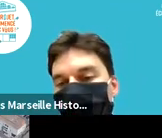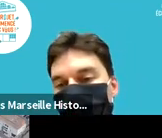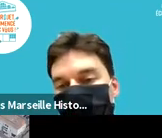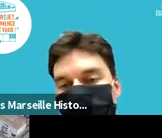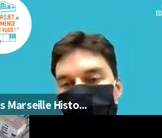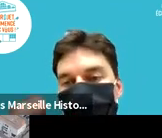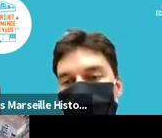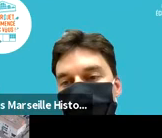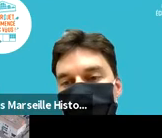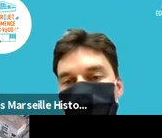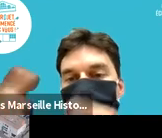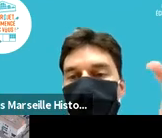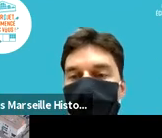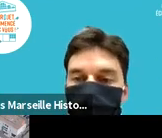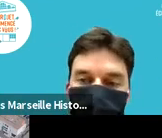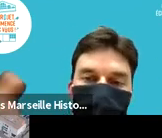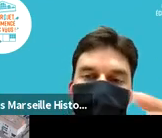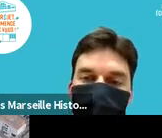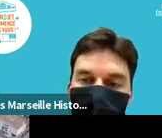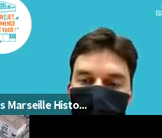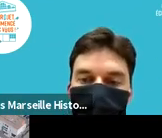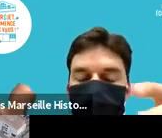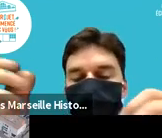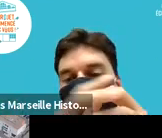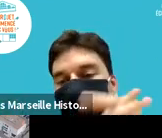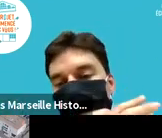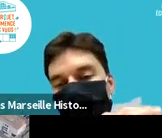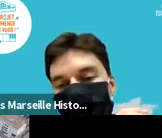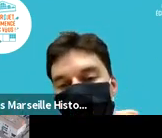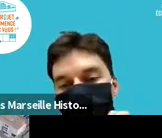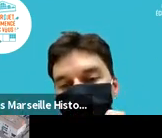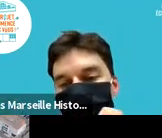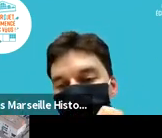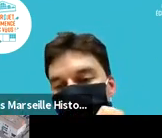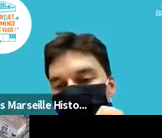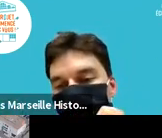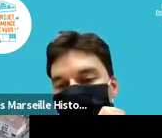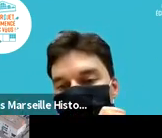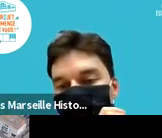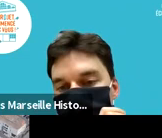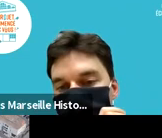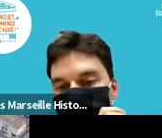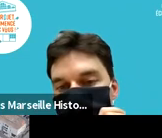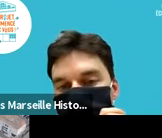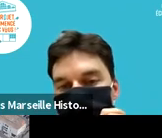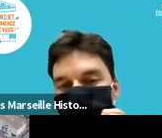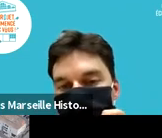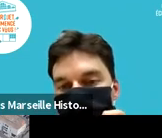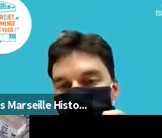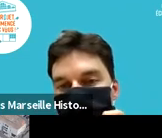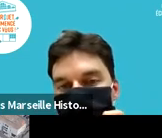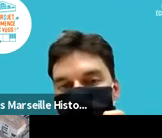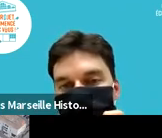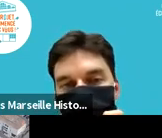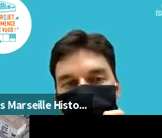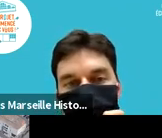typologie avec les grands moulins avec donc toutes ces thématiques qui